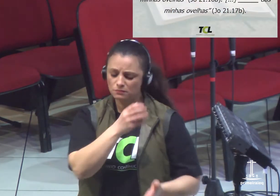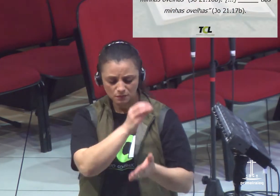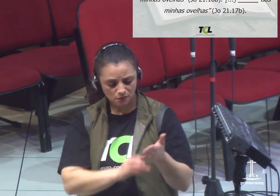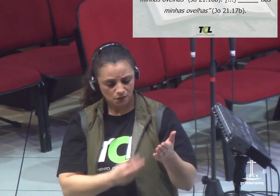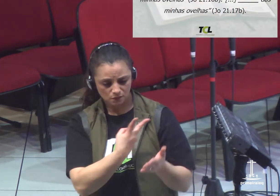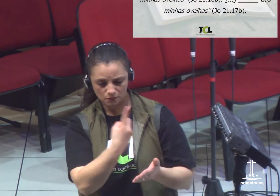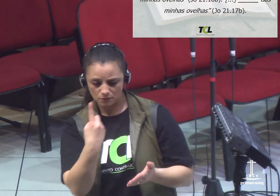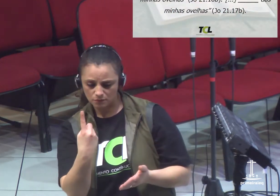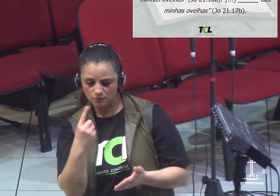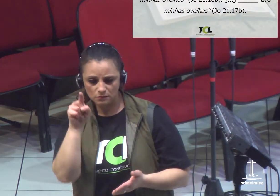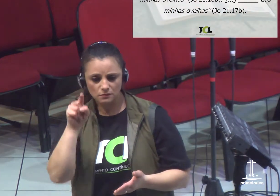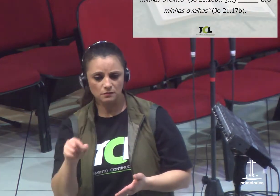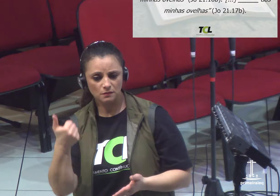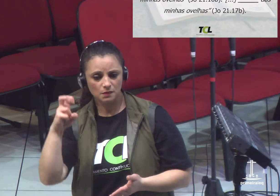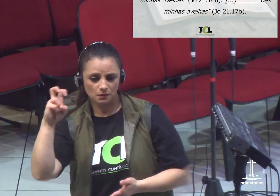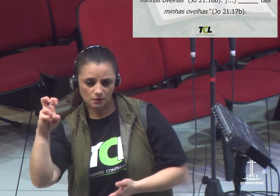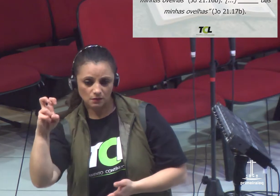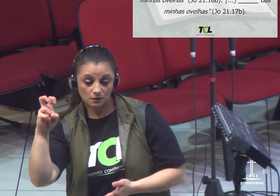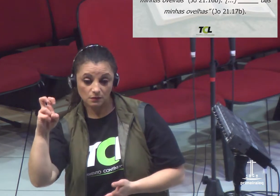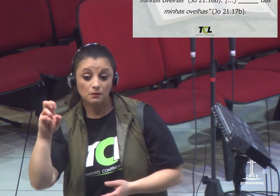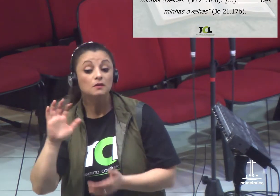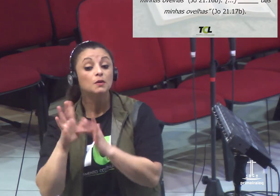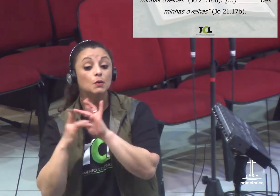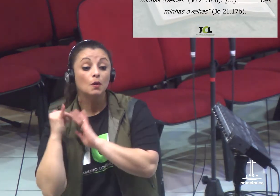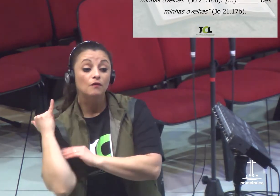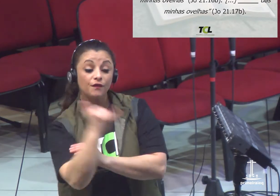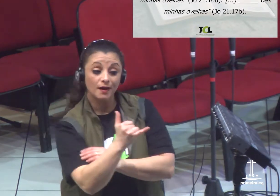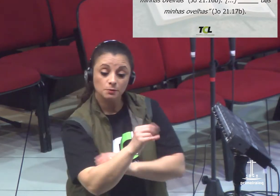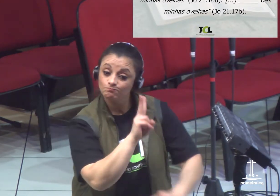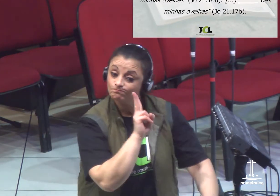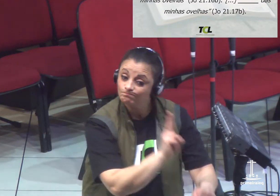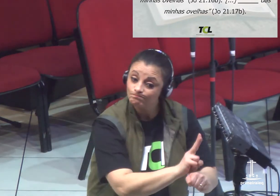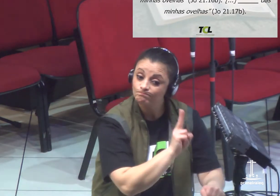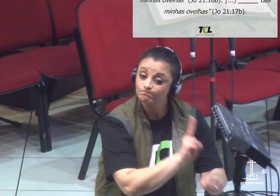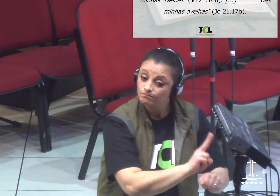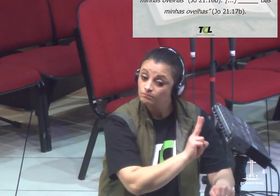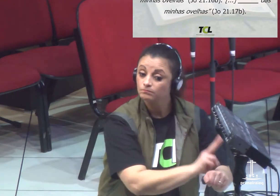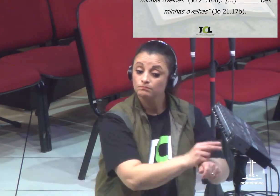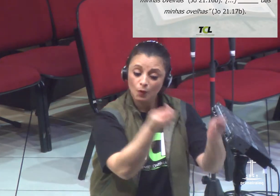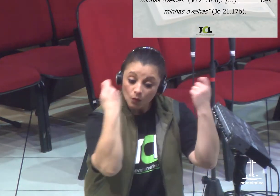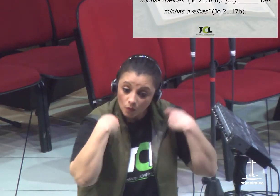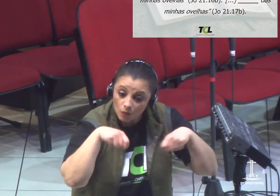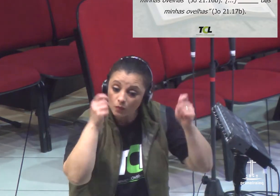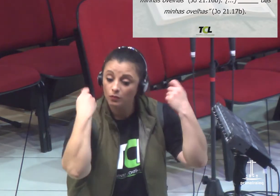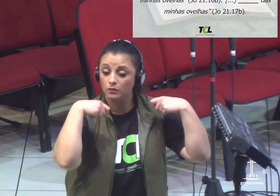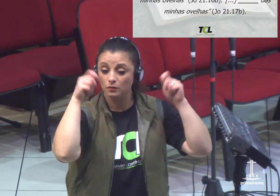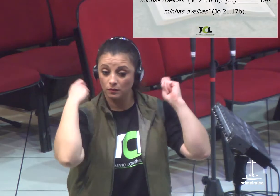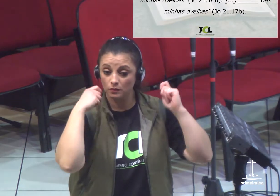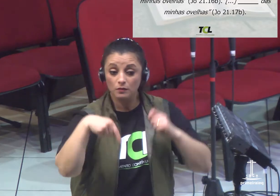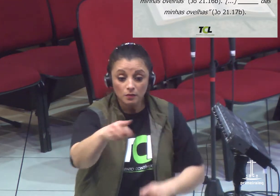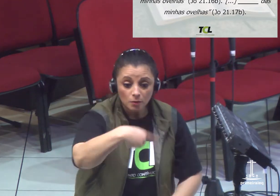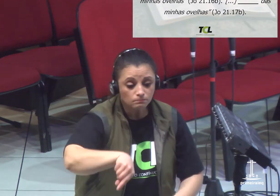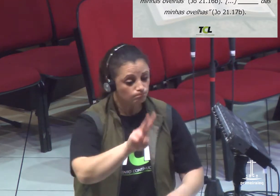disse: cuide dos meus cordeiros. No mesmo capítulo, depois ele disse: